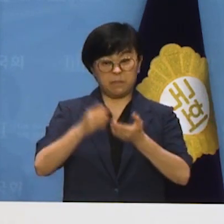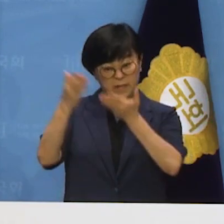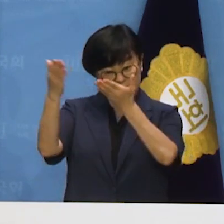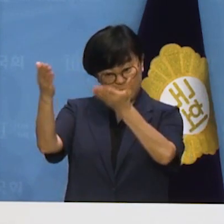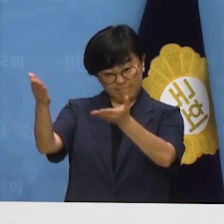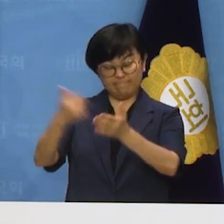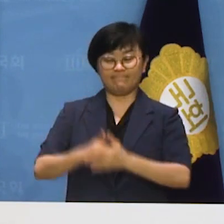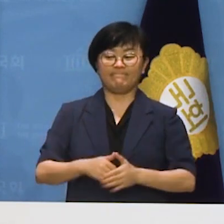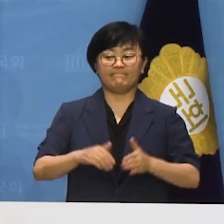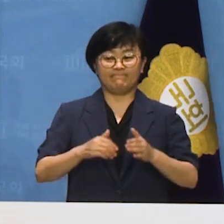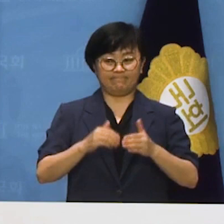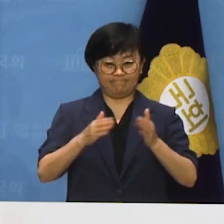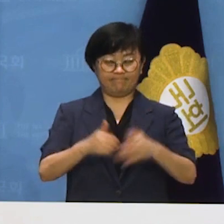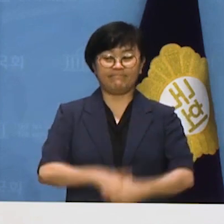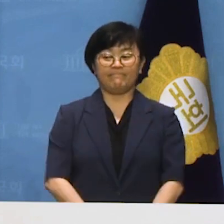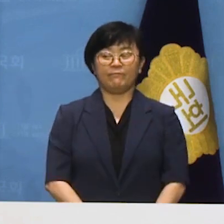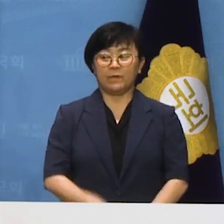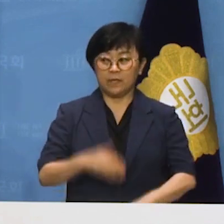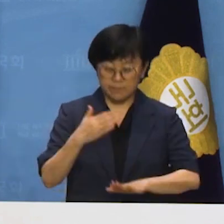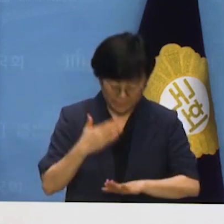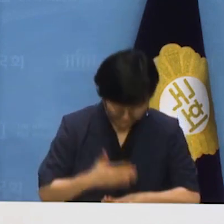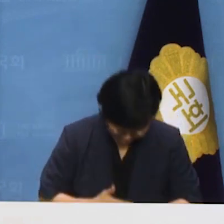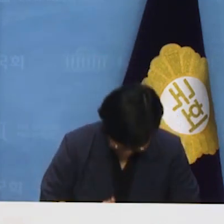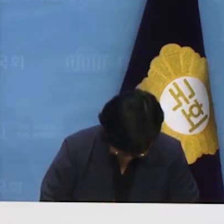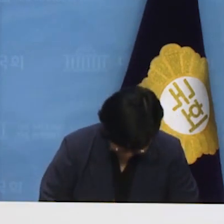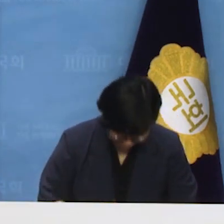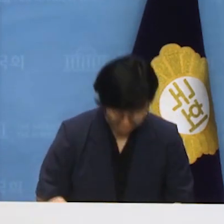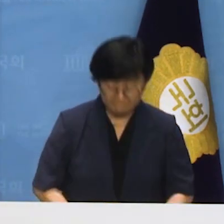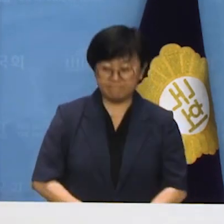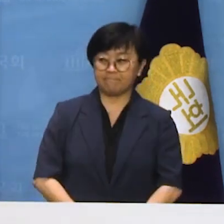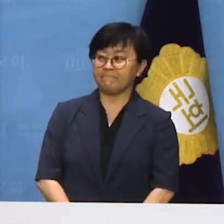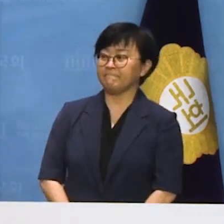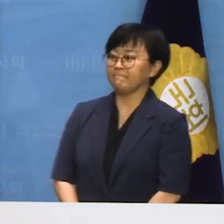바깥에서 별도 브리핑을 하도록 하겠습니다 고맙습니다